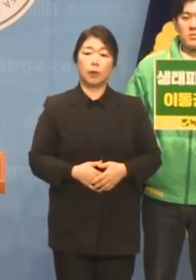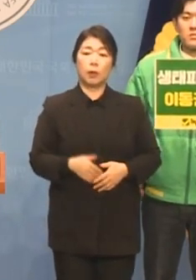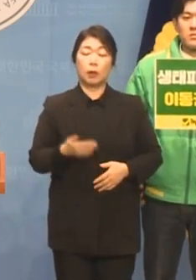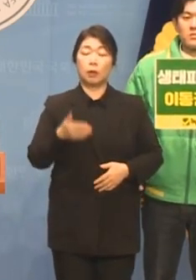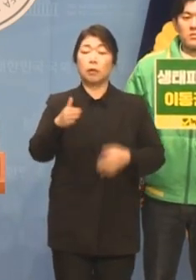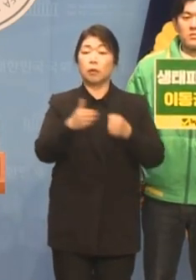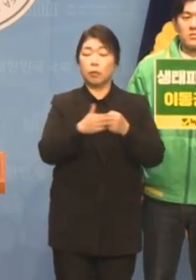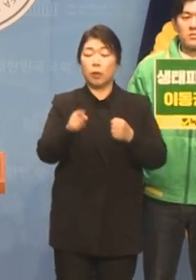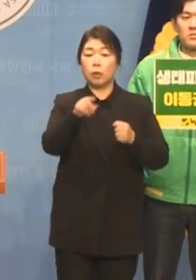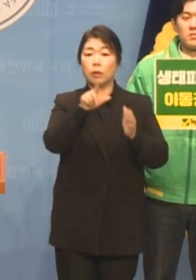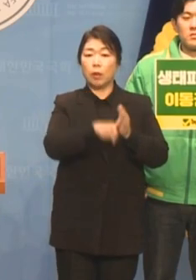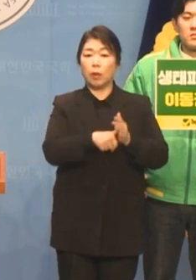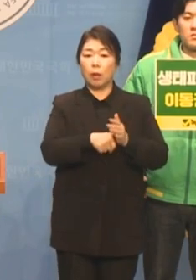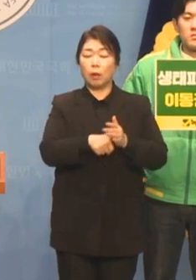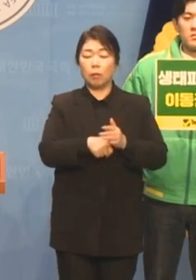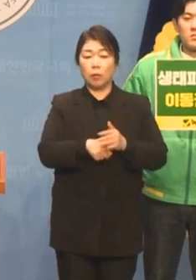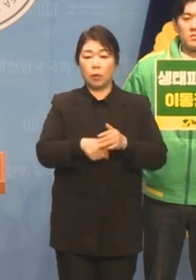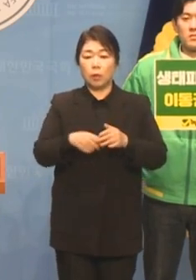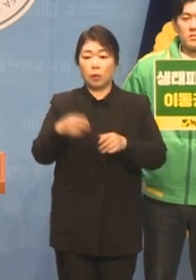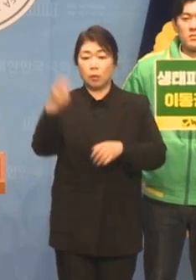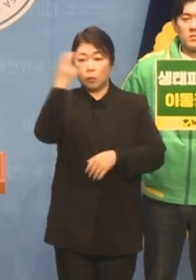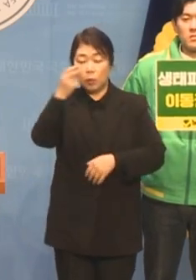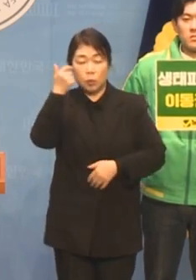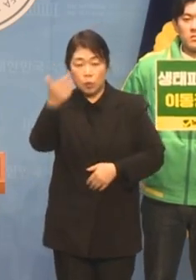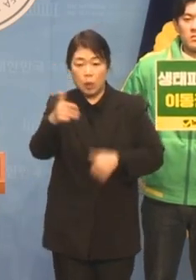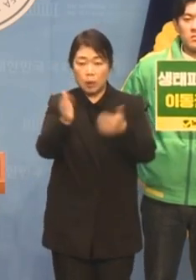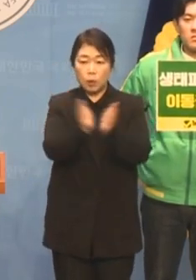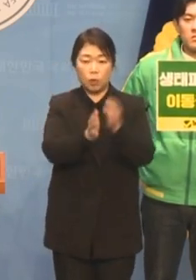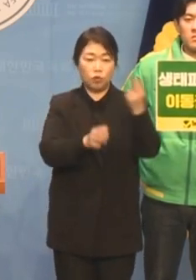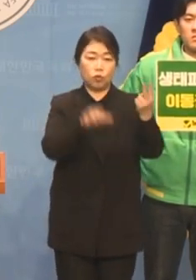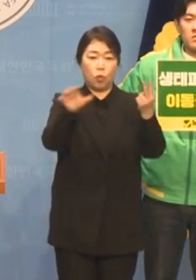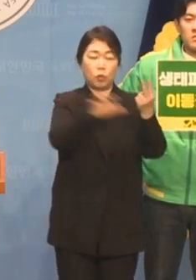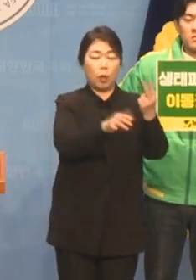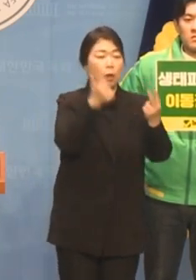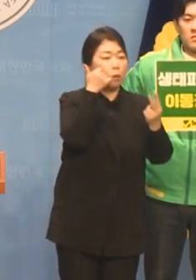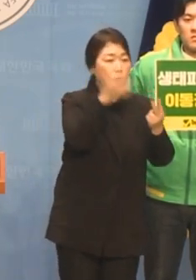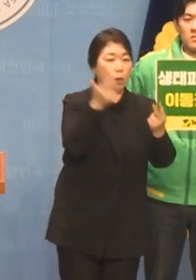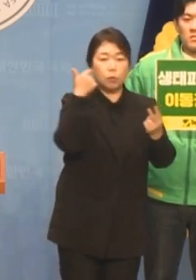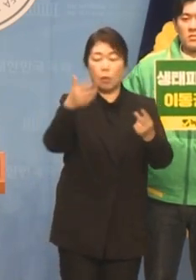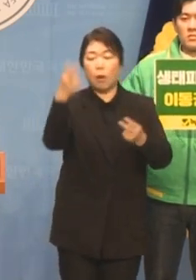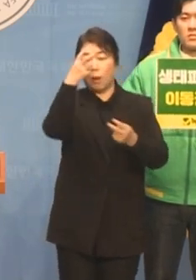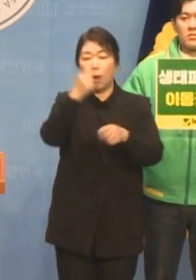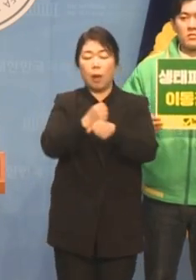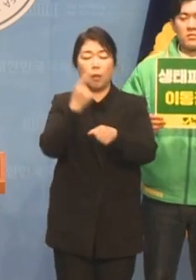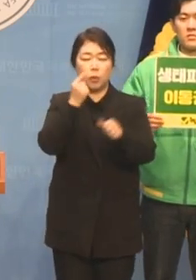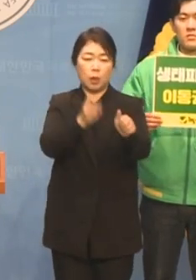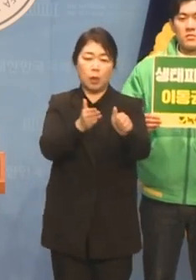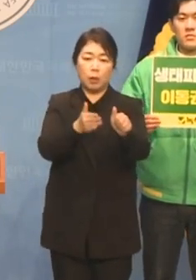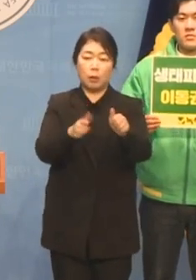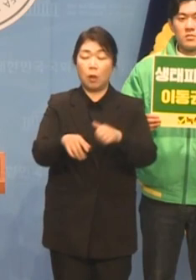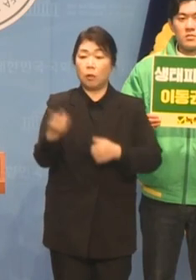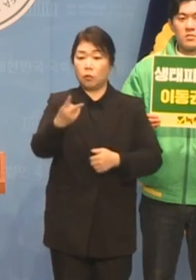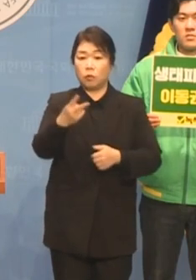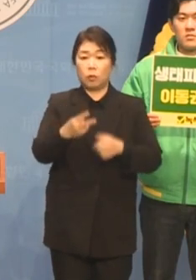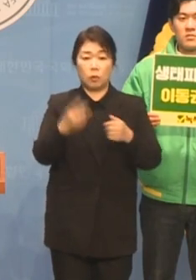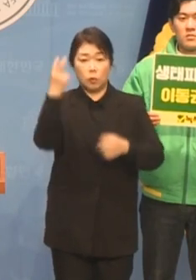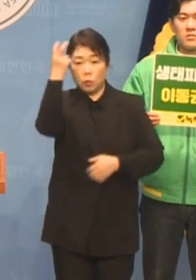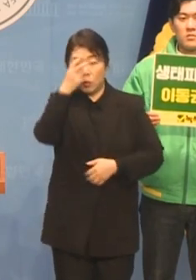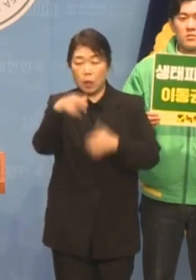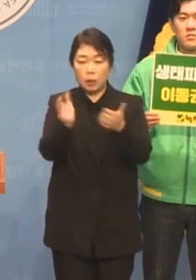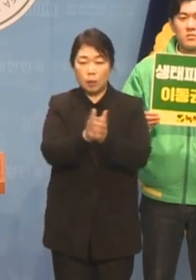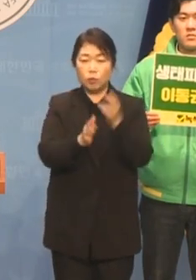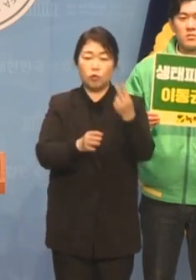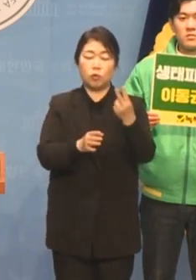그래서 당시에 두 개의 여론 조사 기간에 여론 조사 의뢰했고 두 여론조사 모두 제주도민들의 반대 의견이